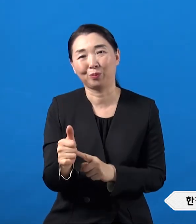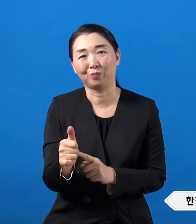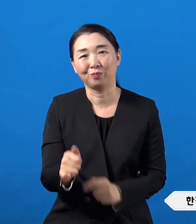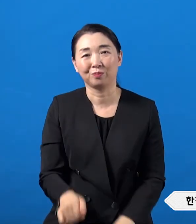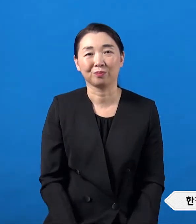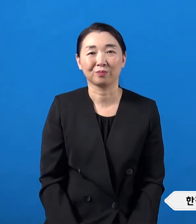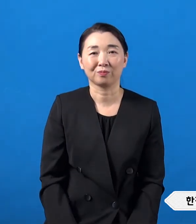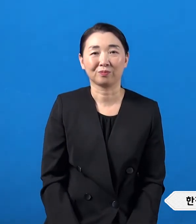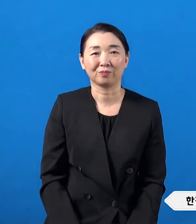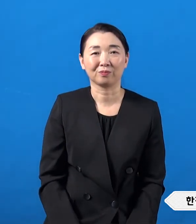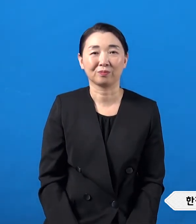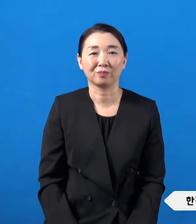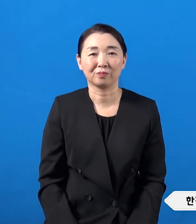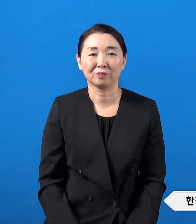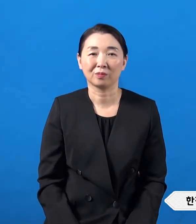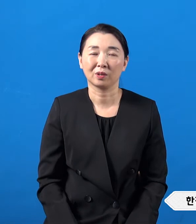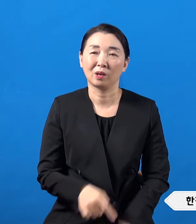것이죠.